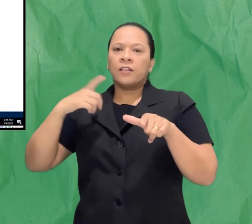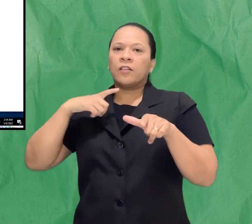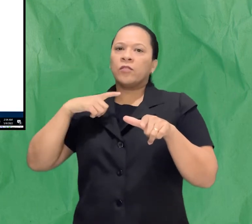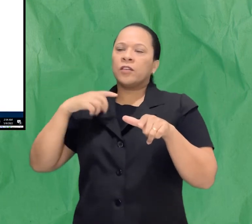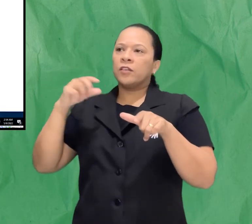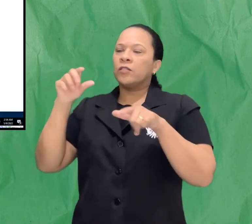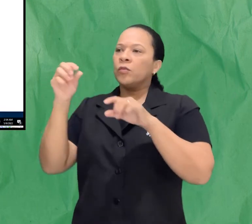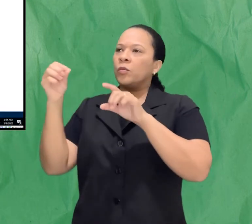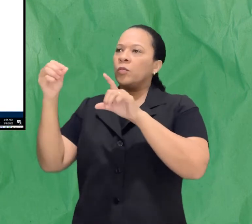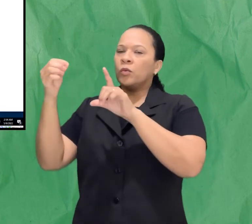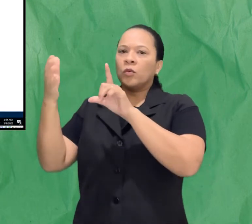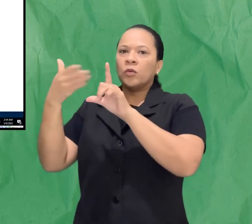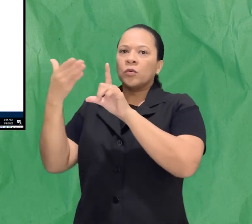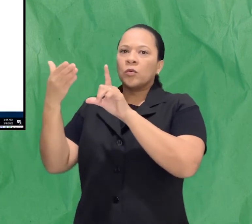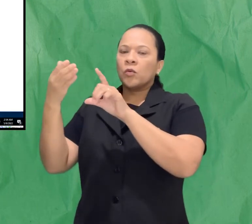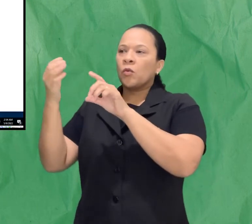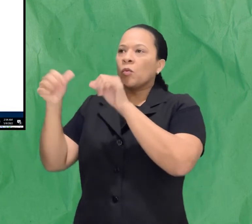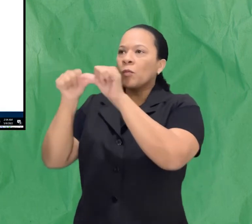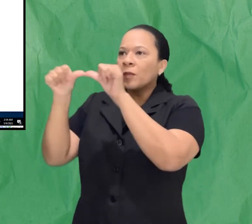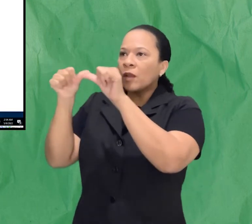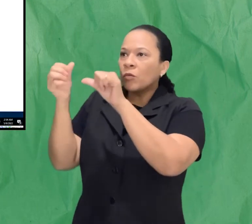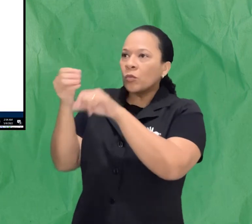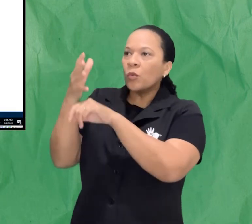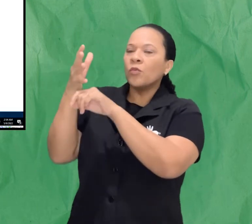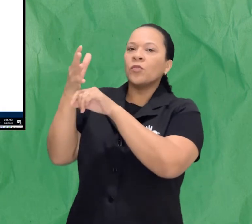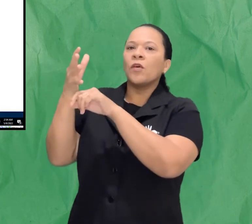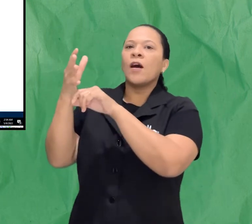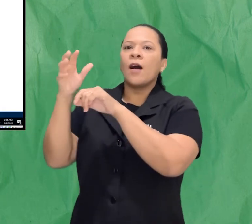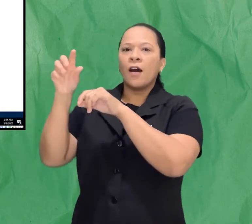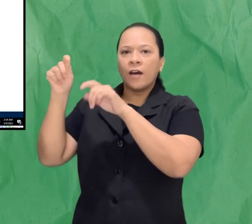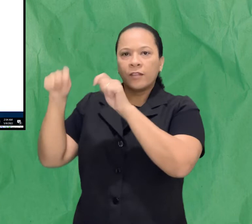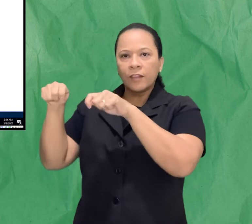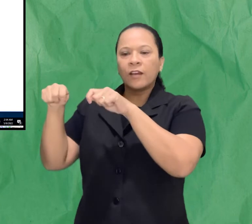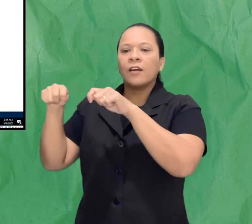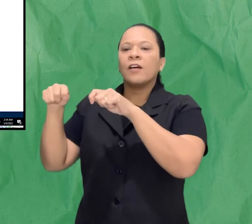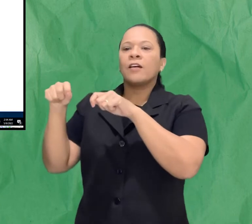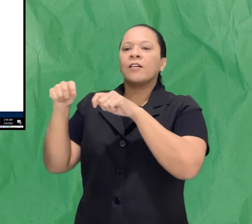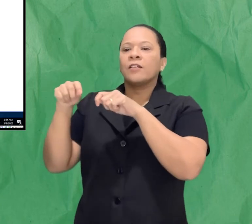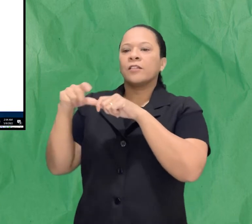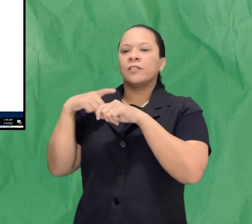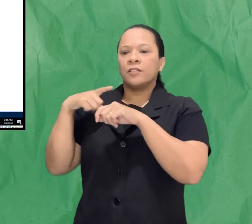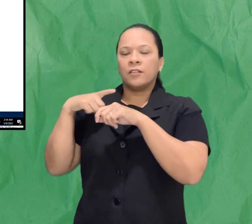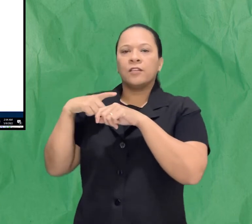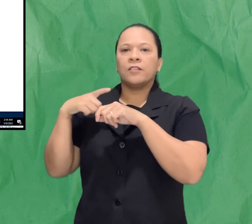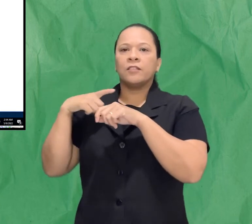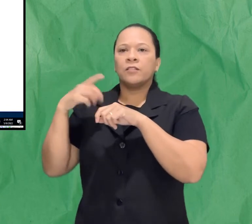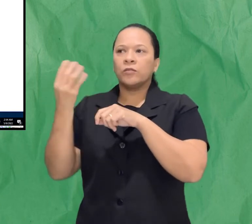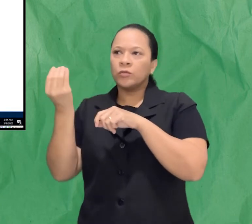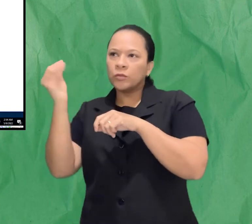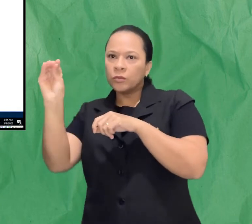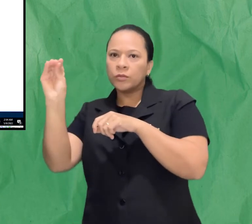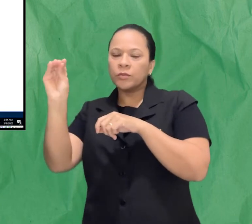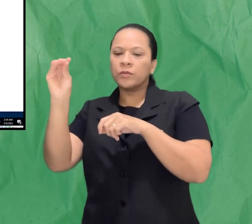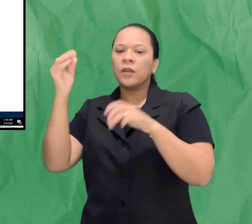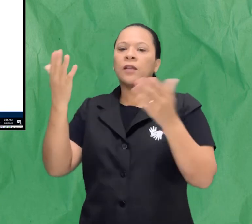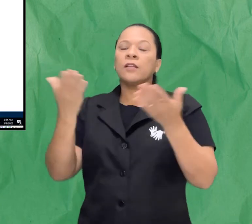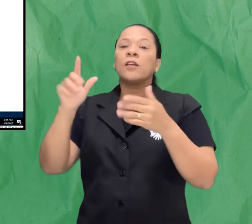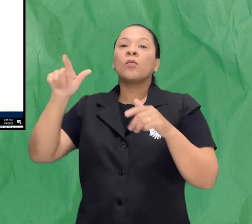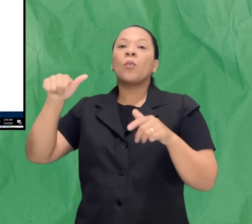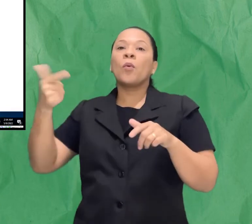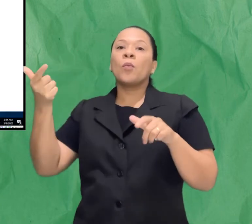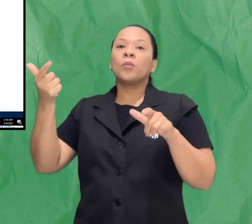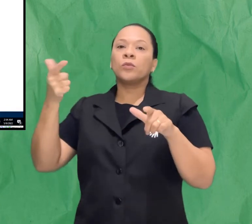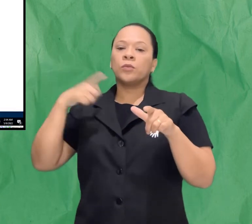a página aqui no navegador, ele atualizou, olha. Agora tem outro atalho. Tem o atalho de recortar, que eu